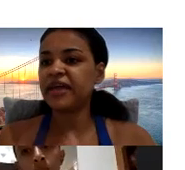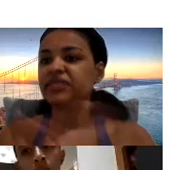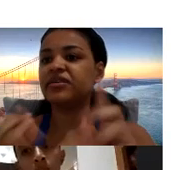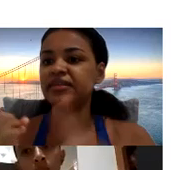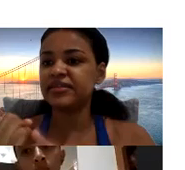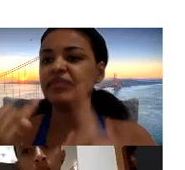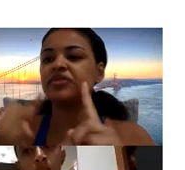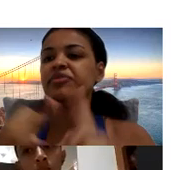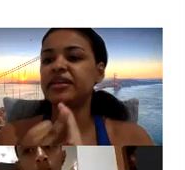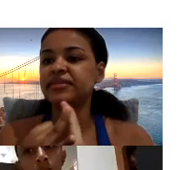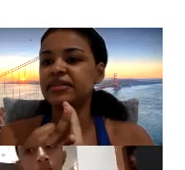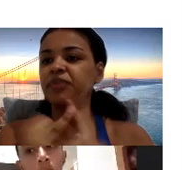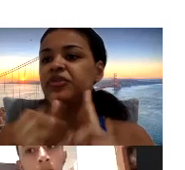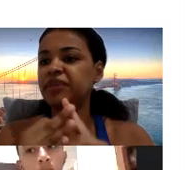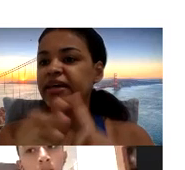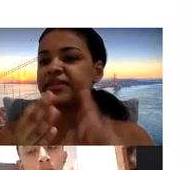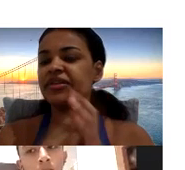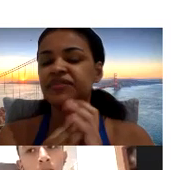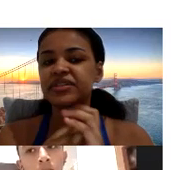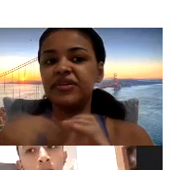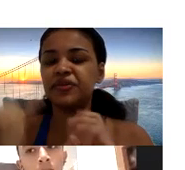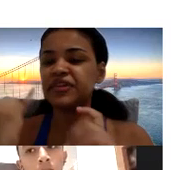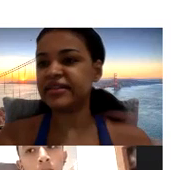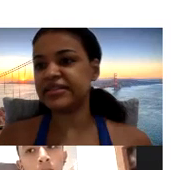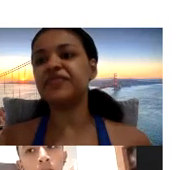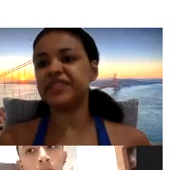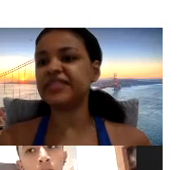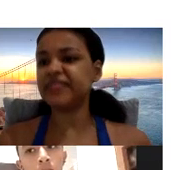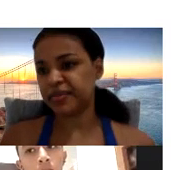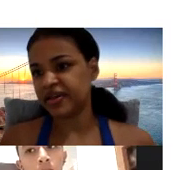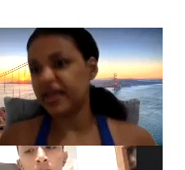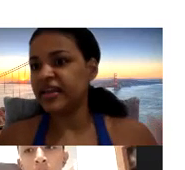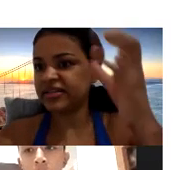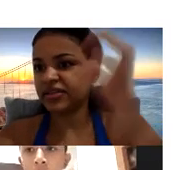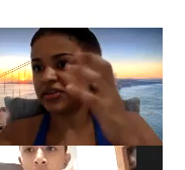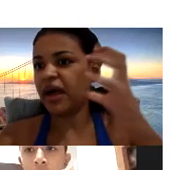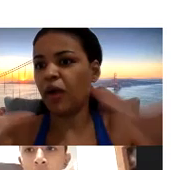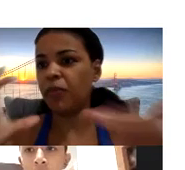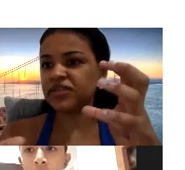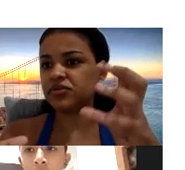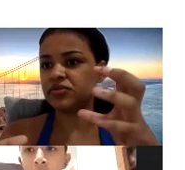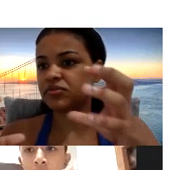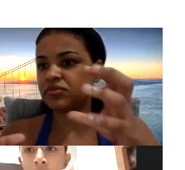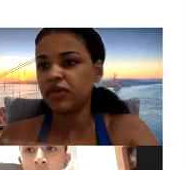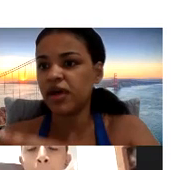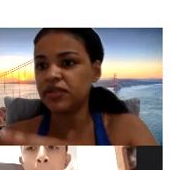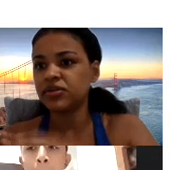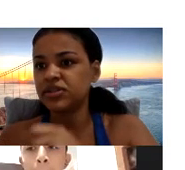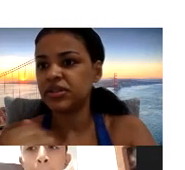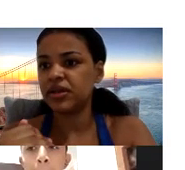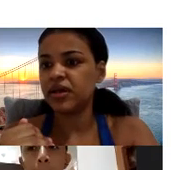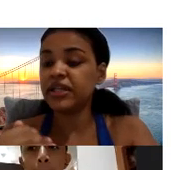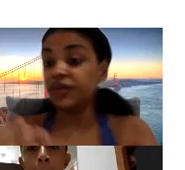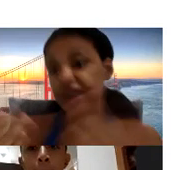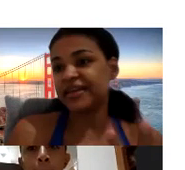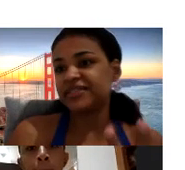lembram uma das quatro operações adição subtração multiplicação e divisão então contradição vocês sabem que é só somar 1 + 1 =